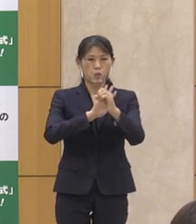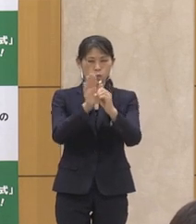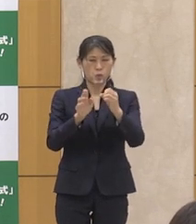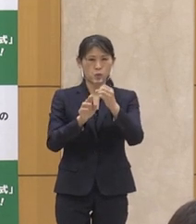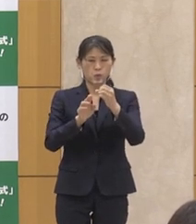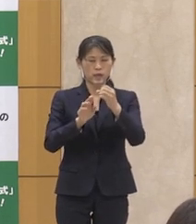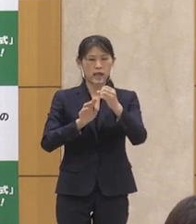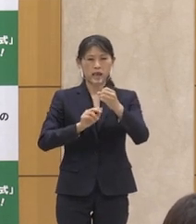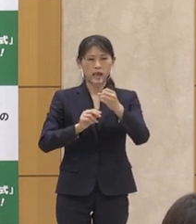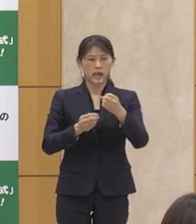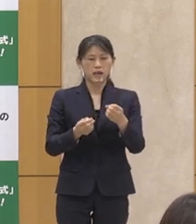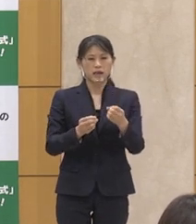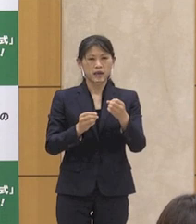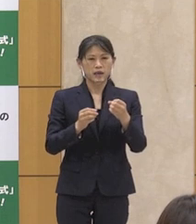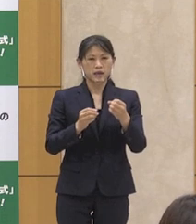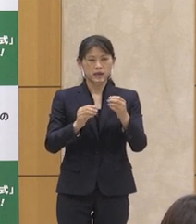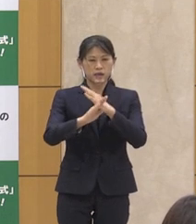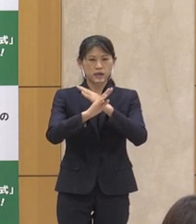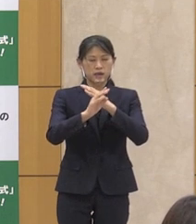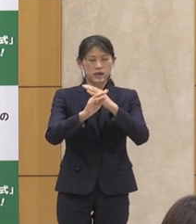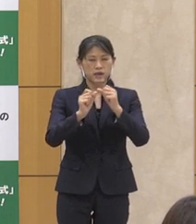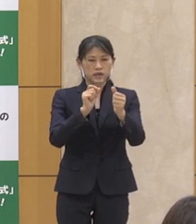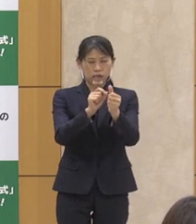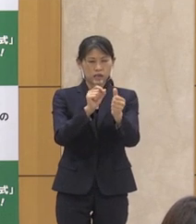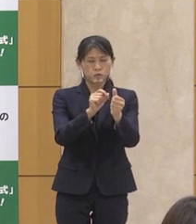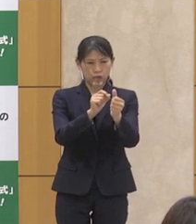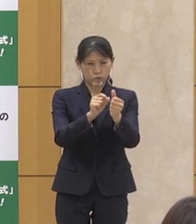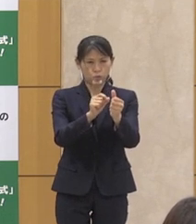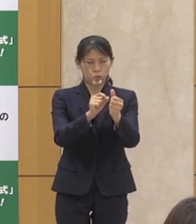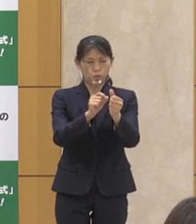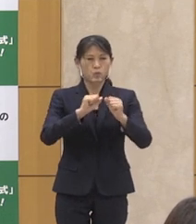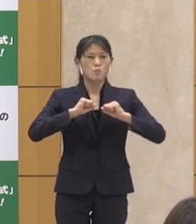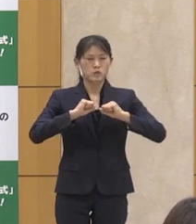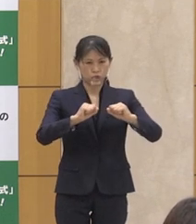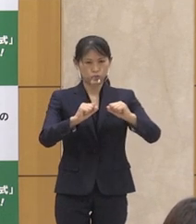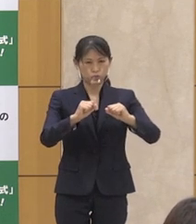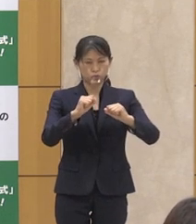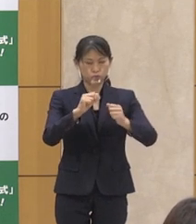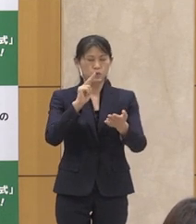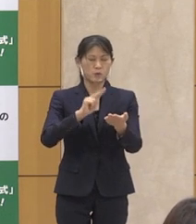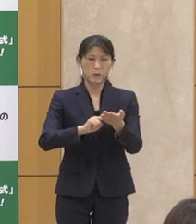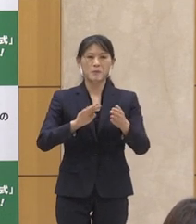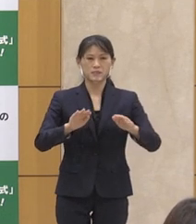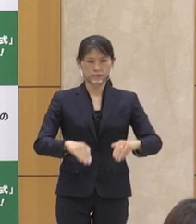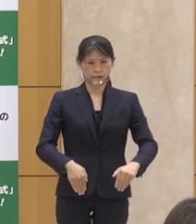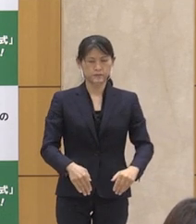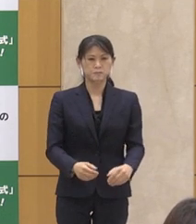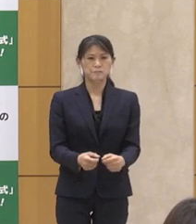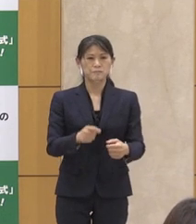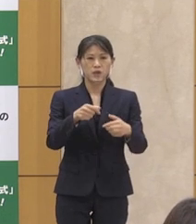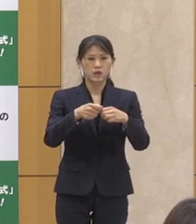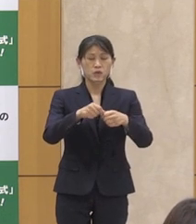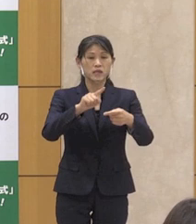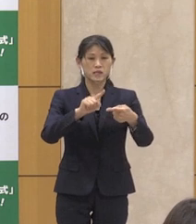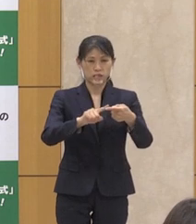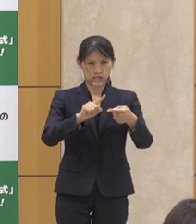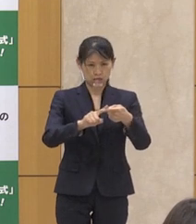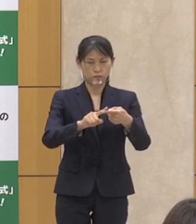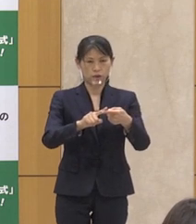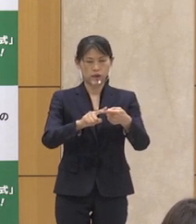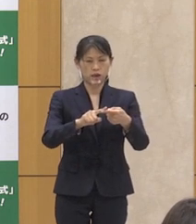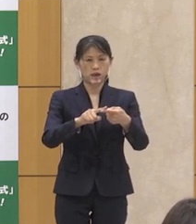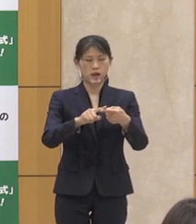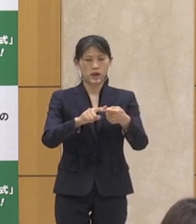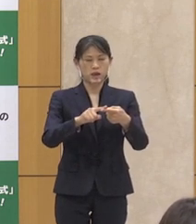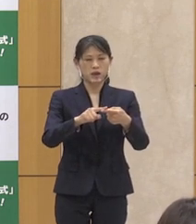をもとに冷静な行動を、これを実施することとしました。具体的には私からのメッセ